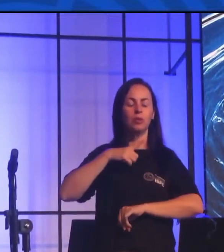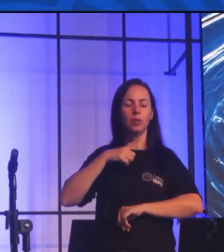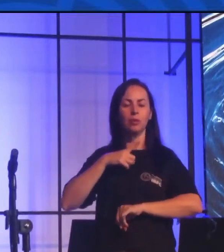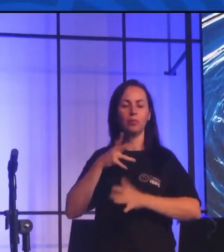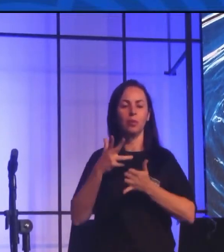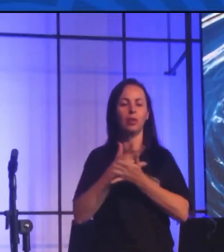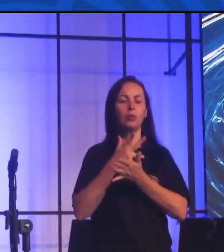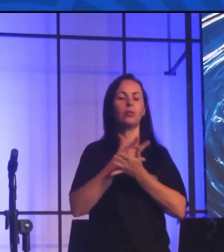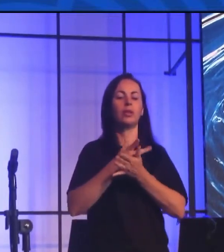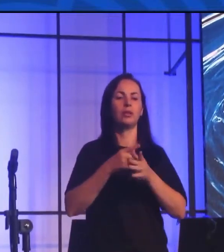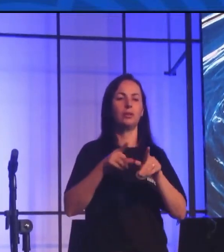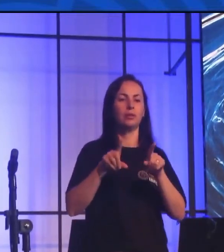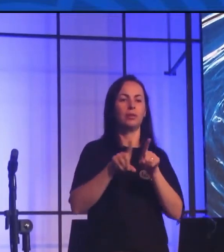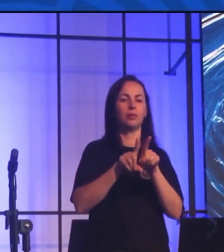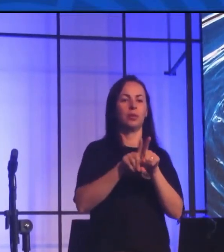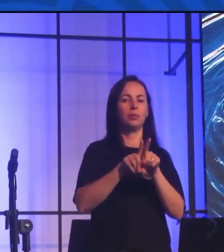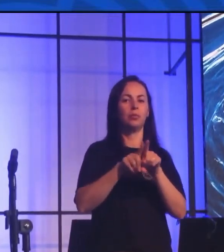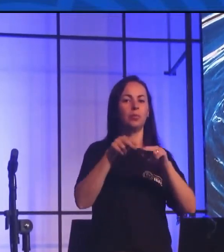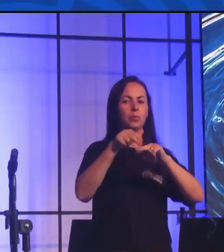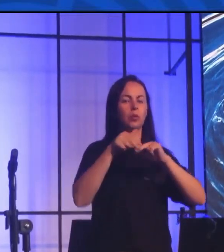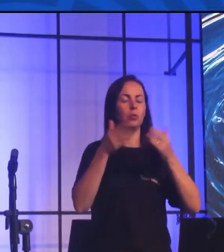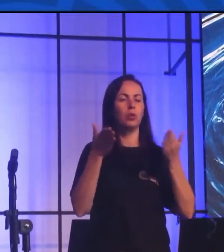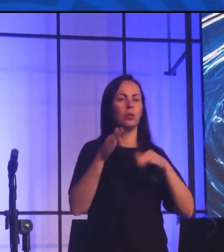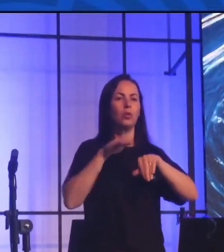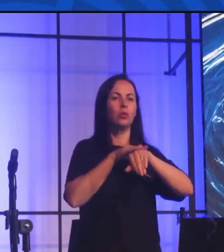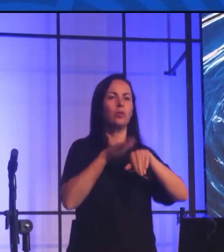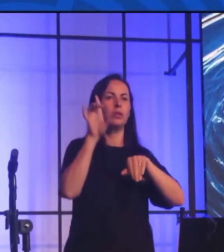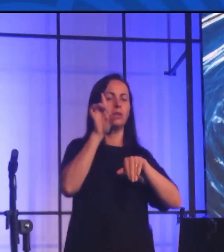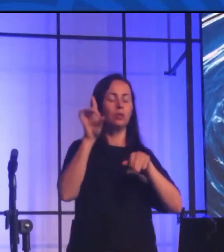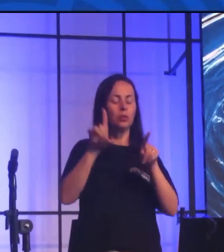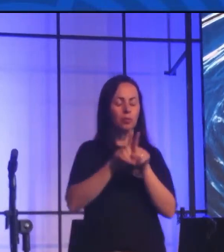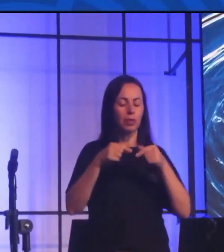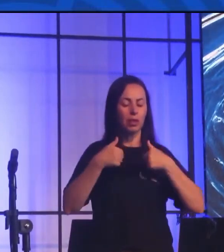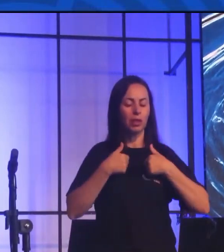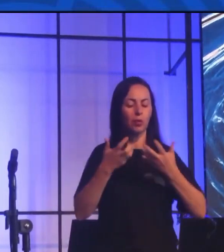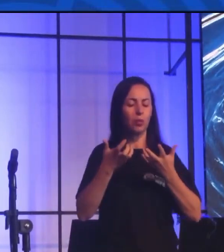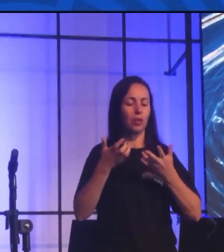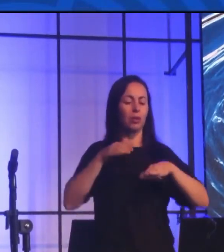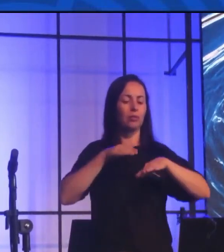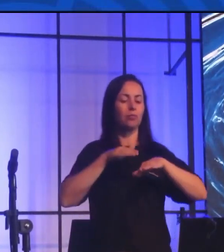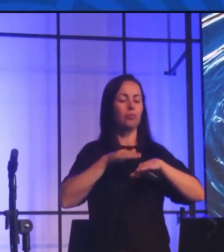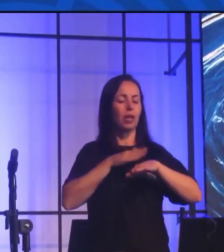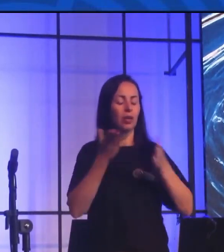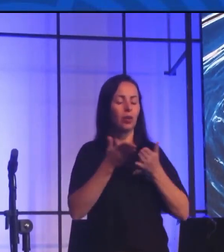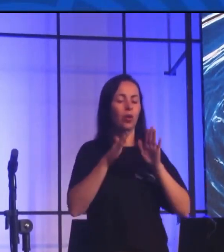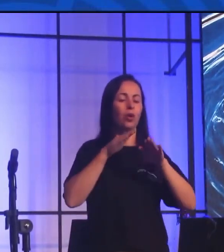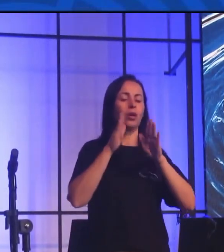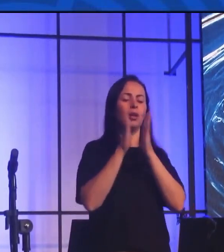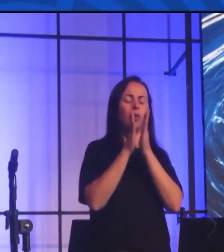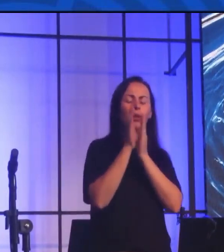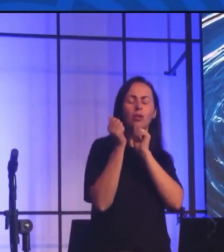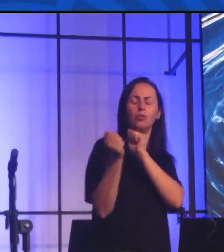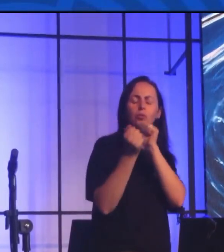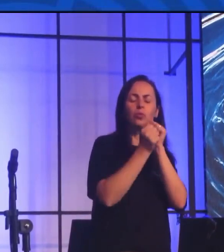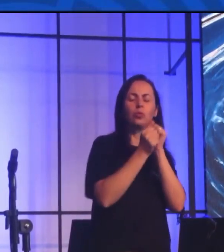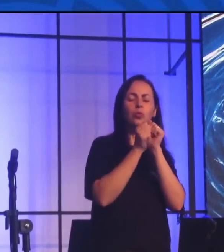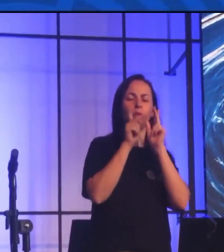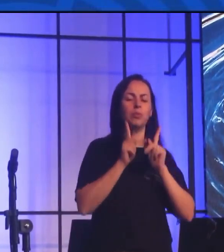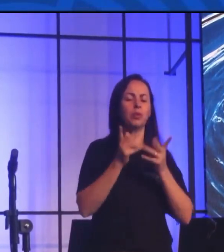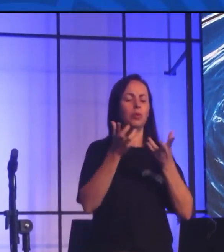Fale com Ele. E eu gostaria de orar com você que gostaria de dizer: Deus, esse ano, eu quero